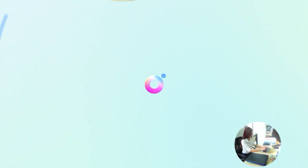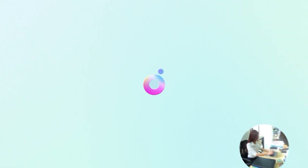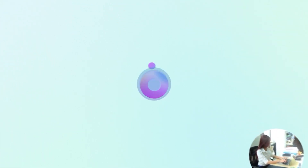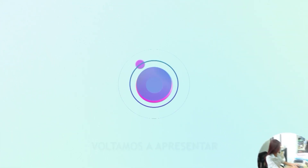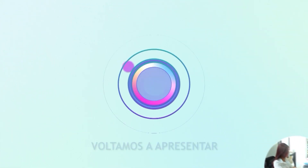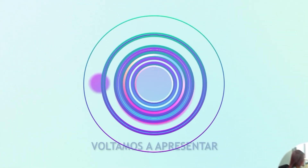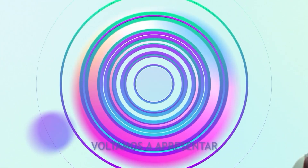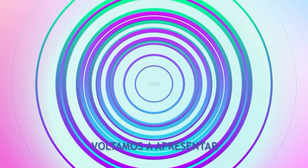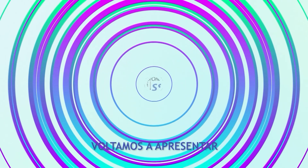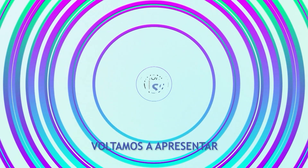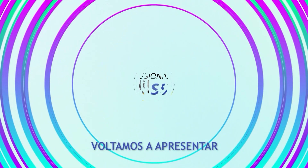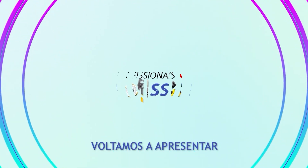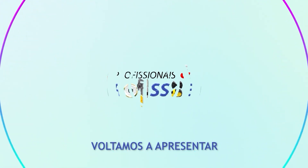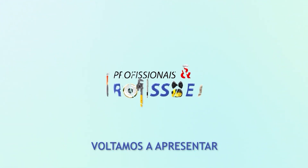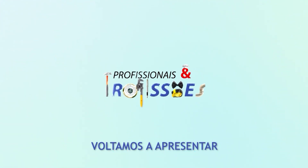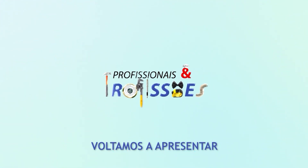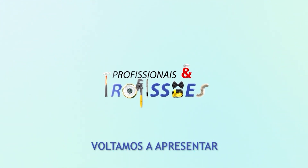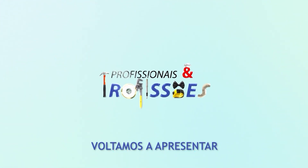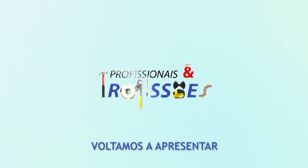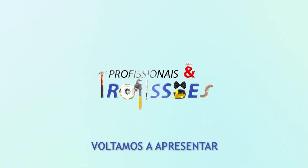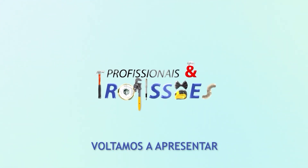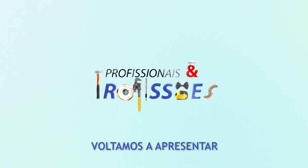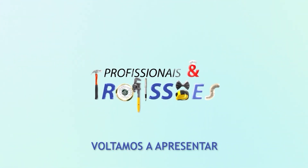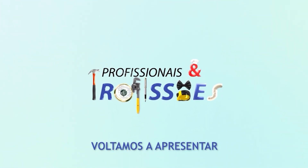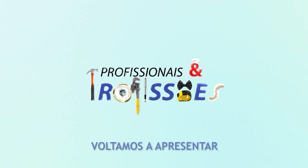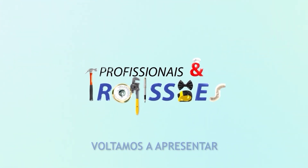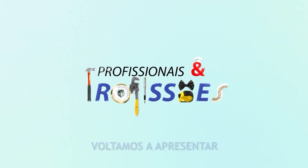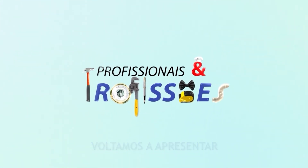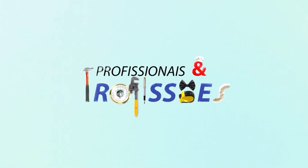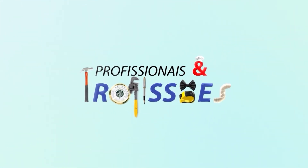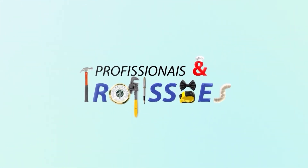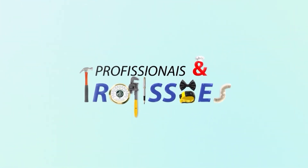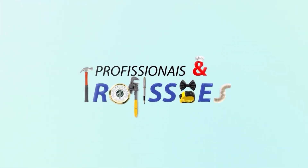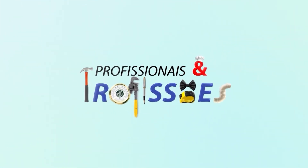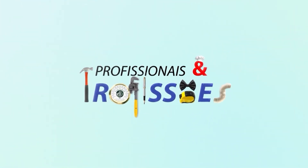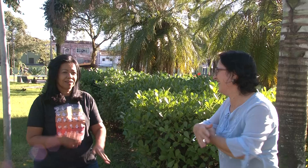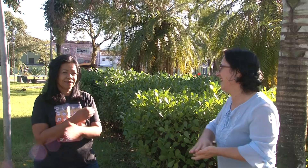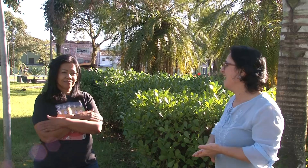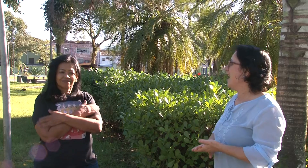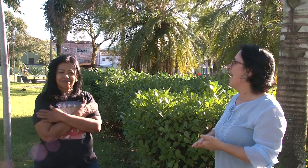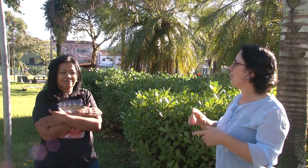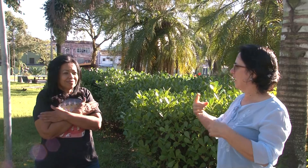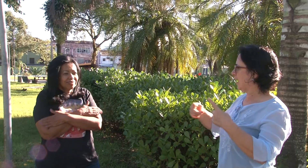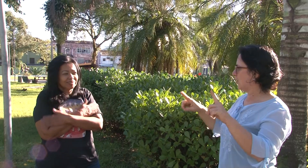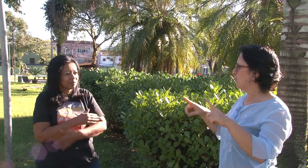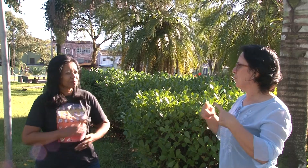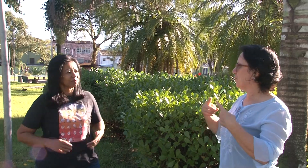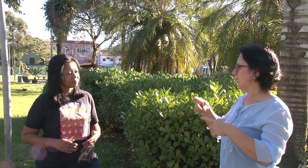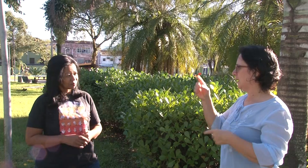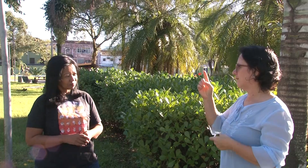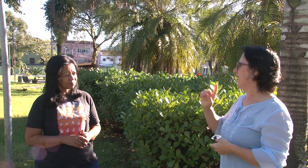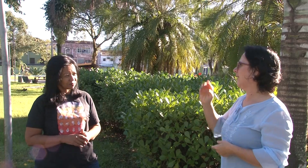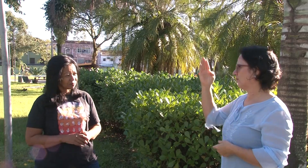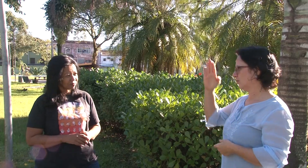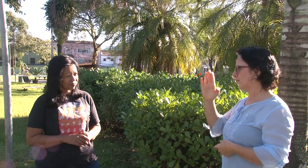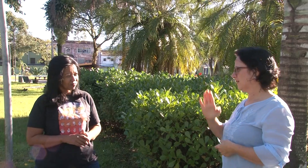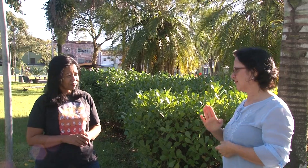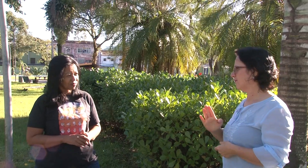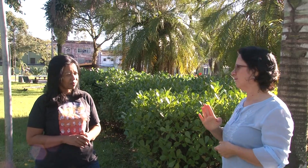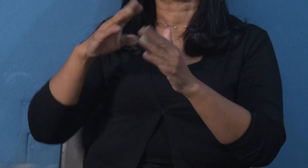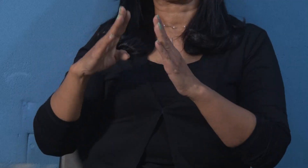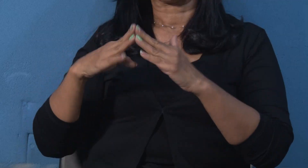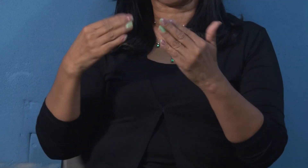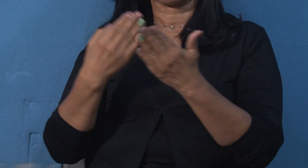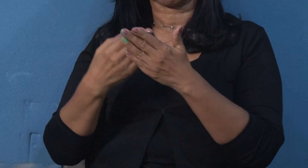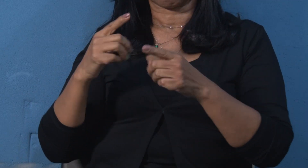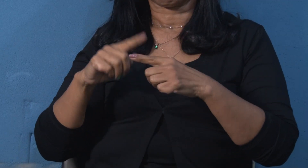O programa de hoje traz duas intérpretes